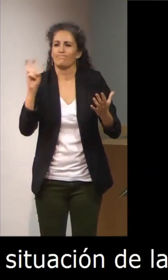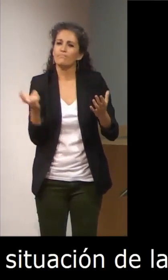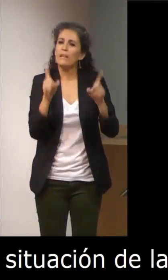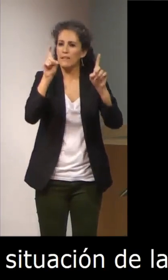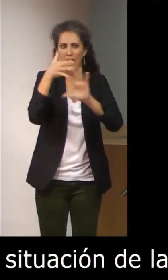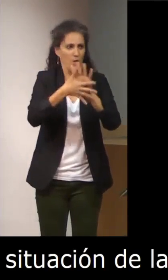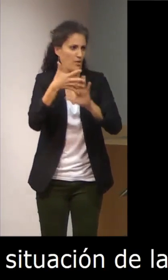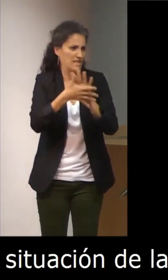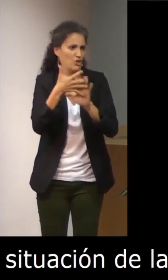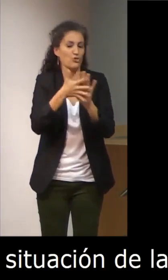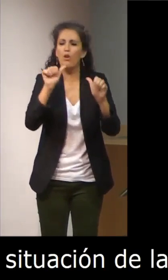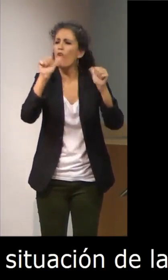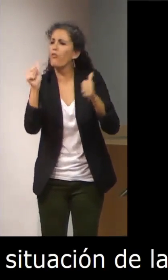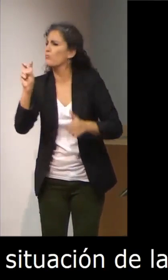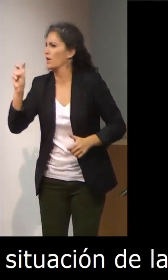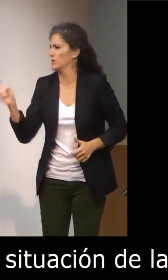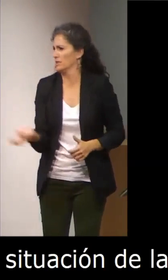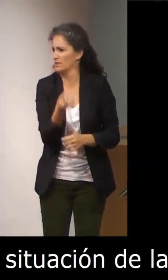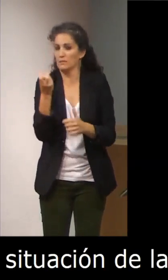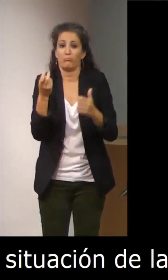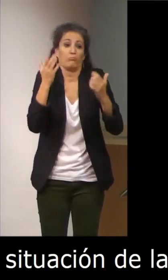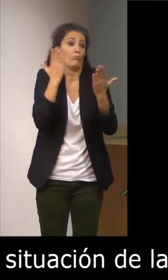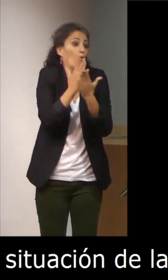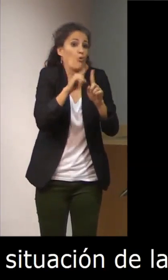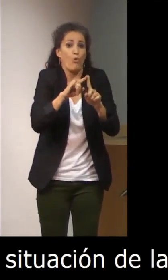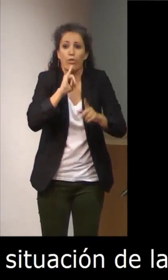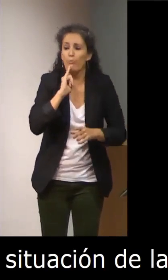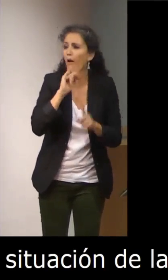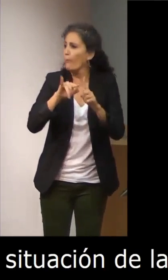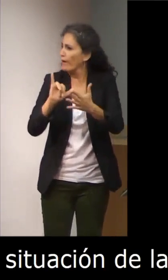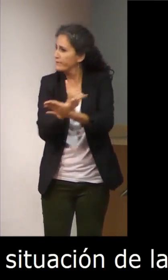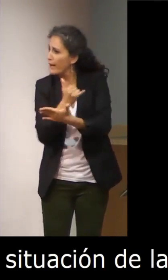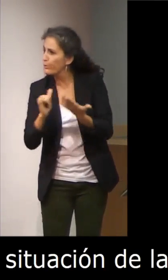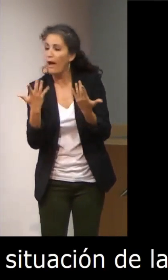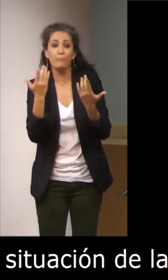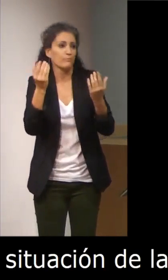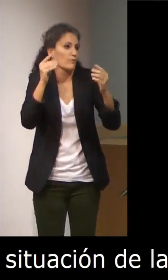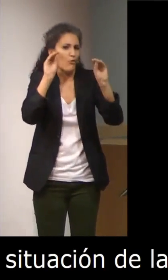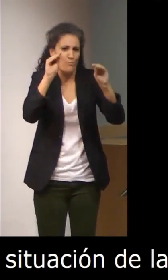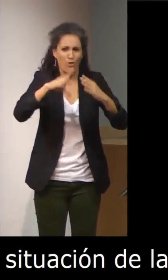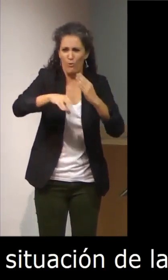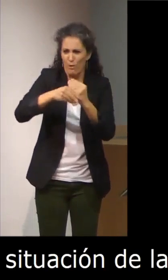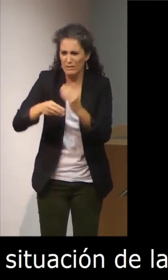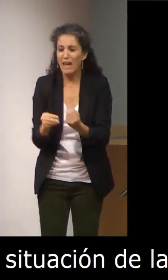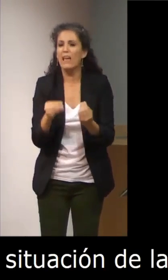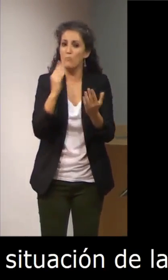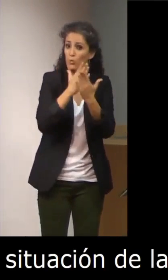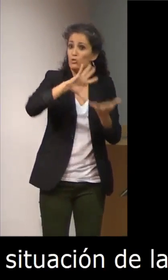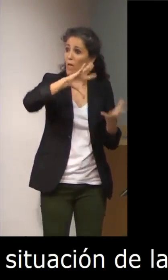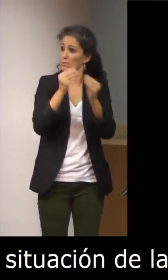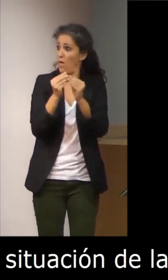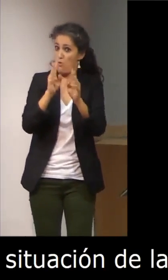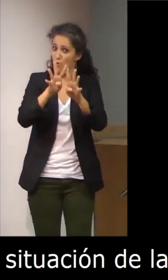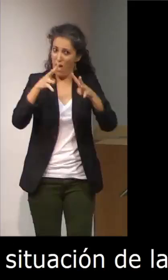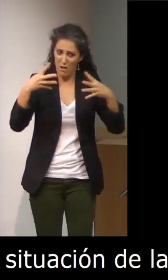donde la presencia de la lengua de signos es a través de cursos de diferentes tipos como idioma como asignatura como